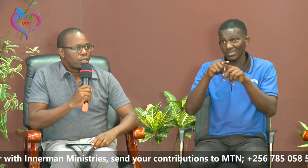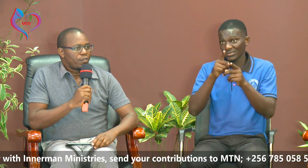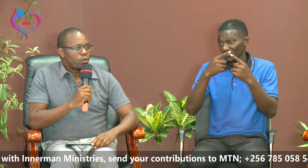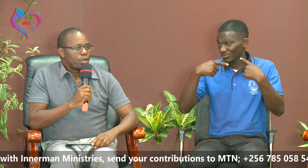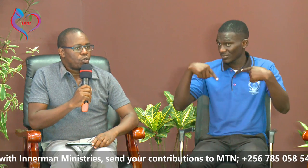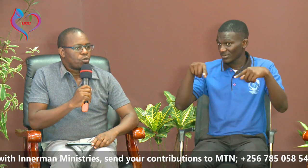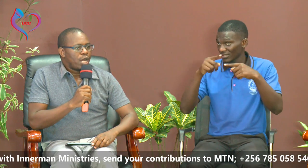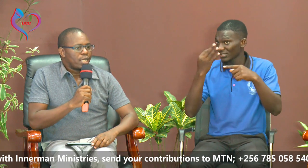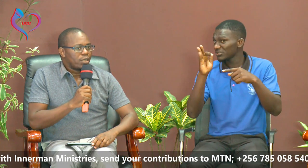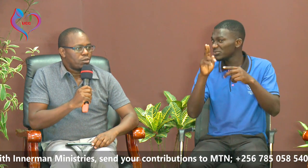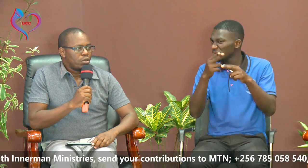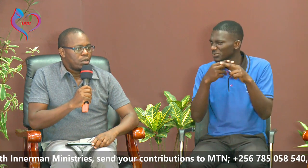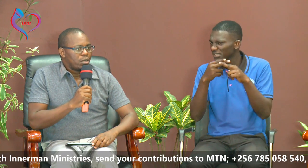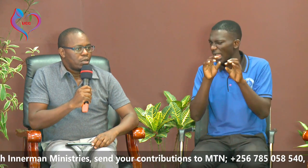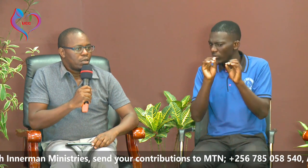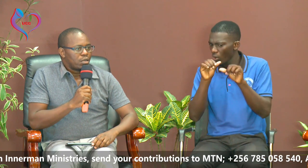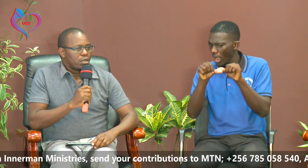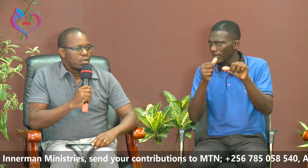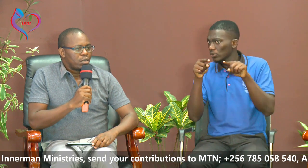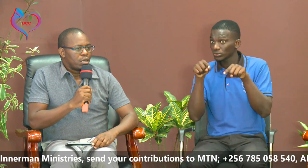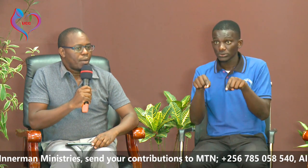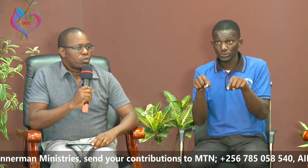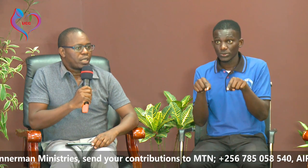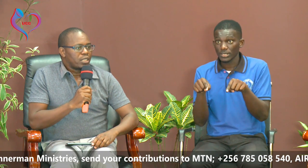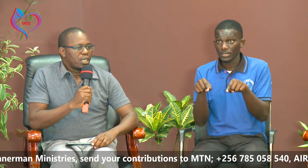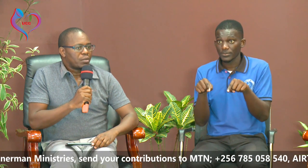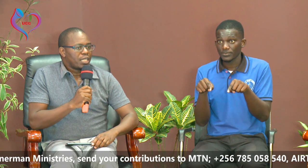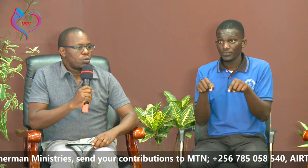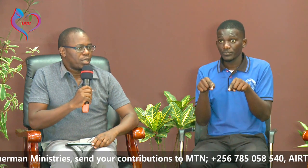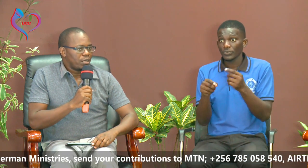Bulwotafa ku lunaku lwaleero. Abantu abasinga tebaliwo leero.